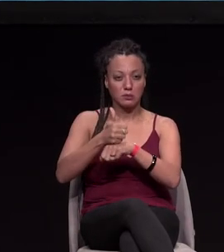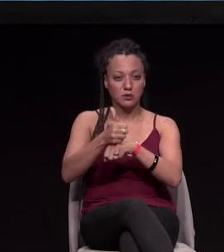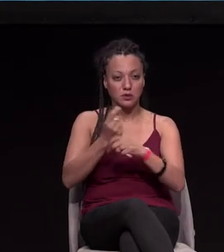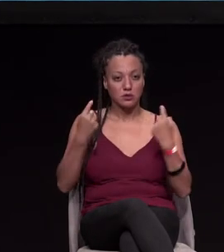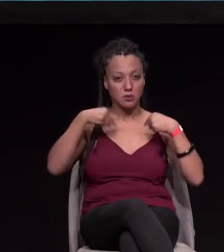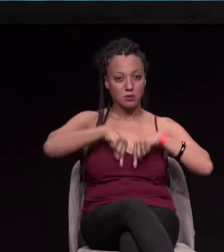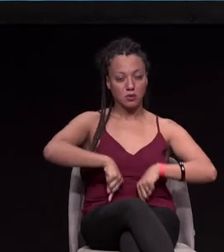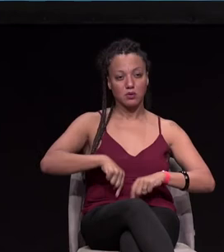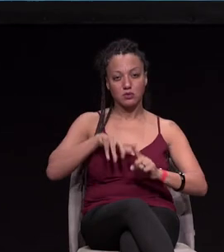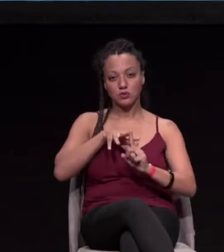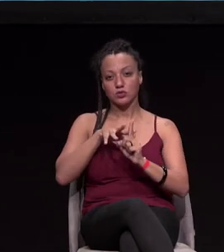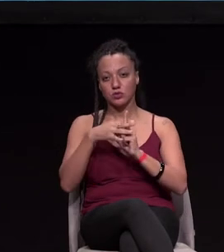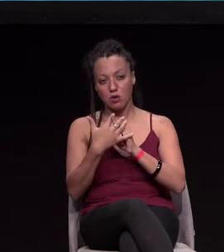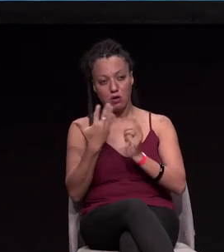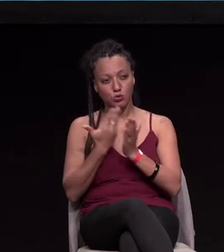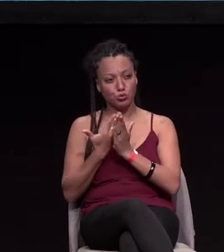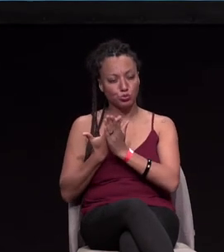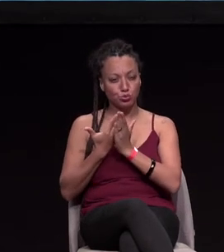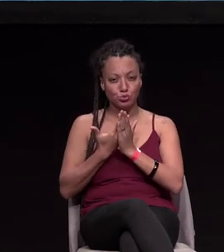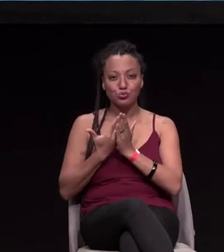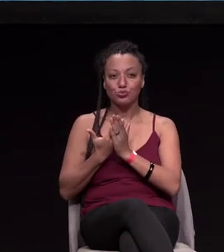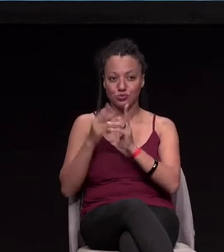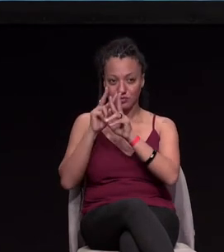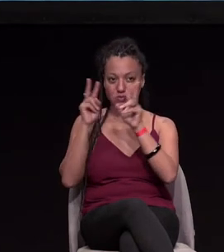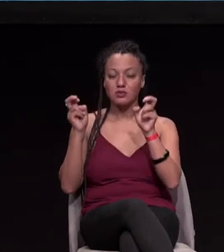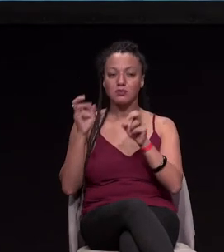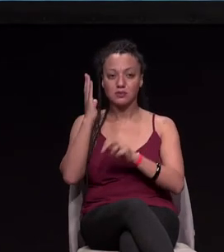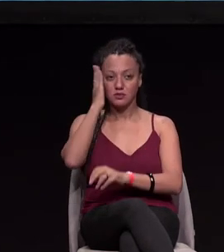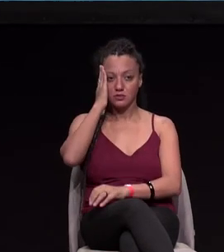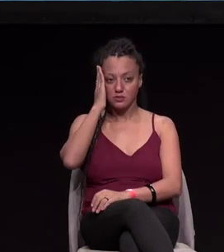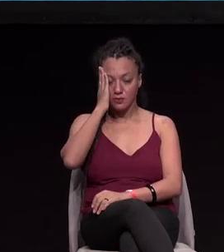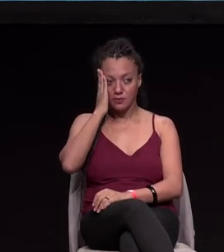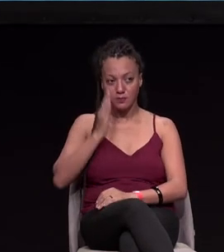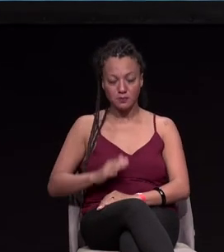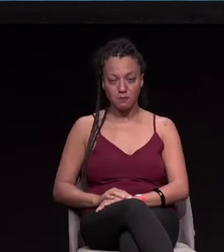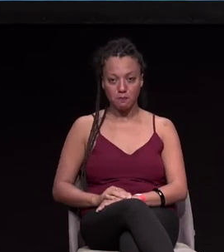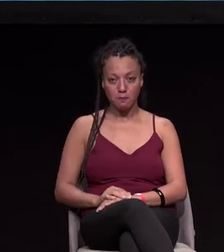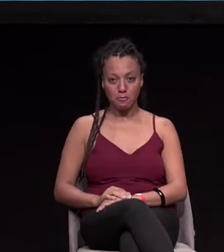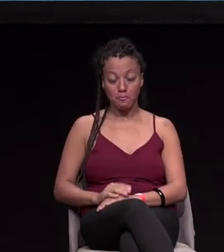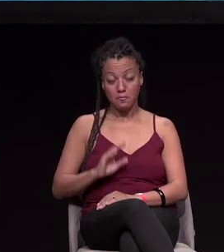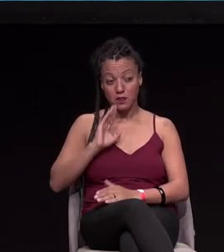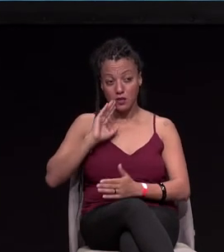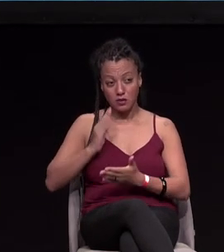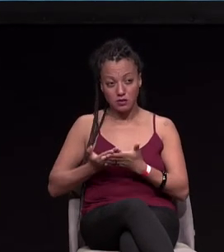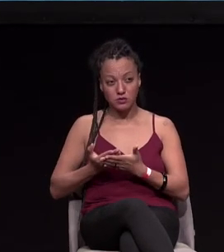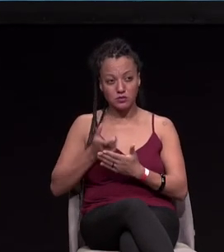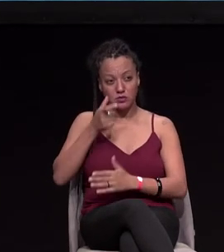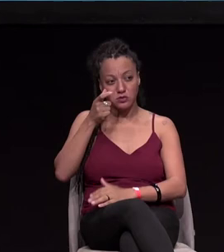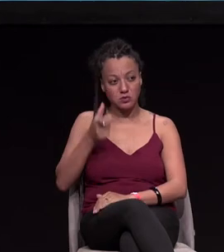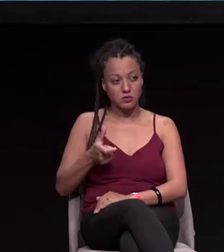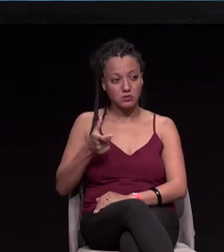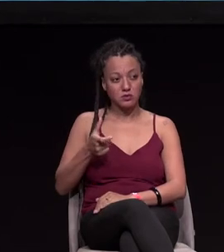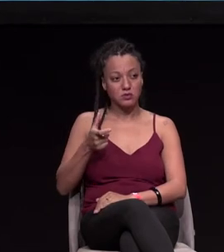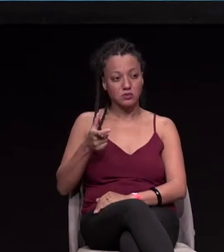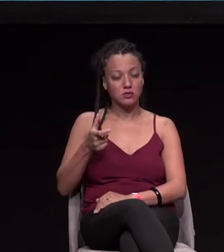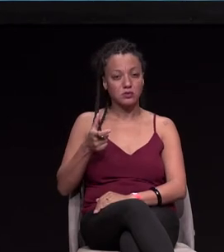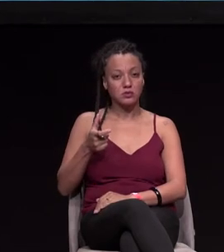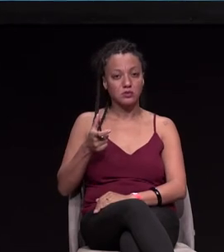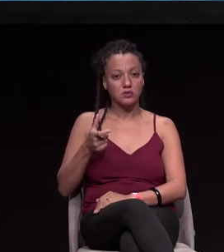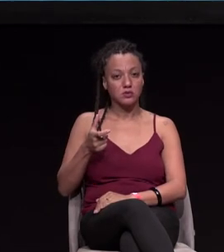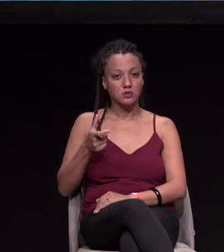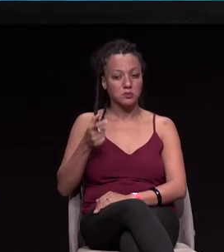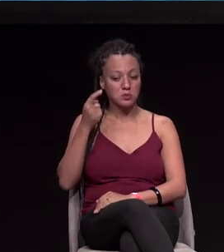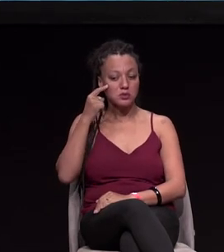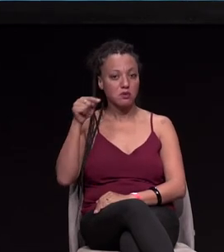tal que estudaram e que estuda a questão então acho que eu acredito que é interessante a associação do